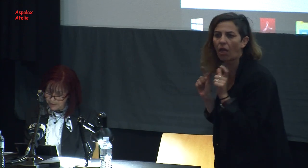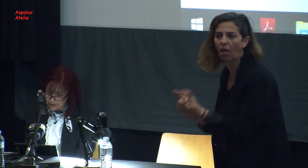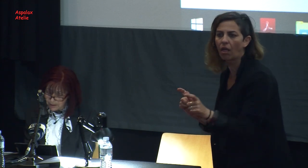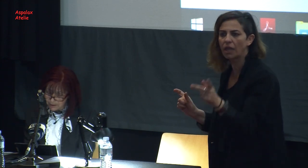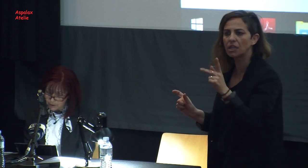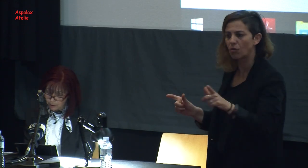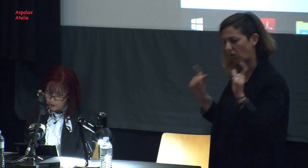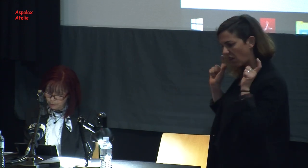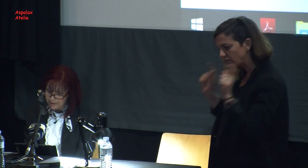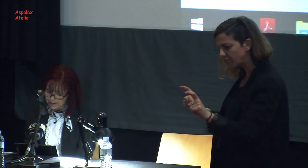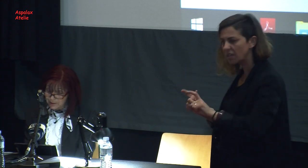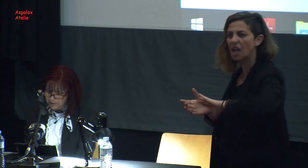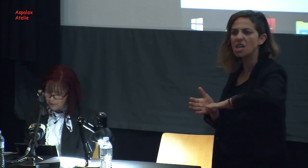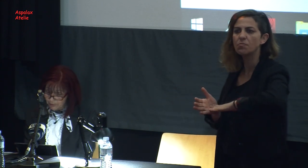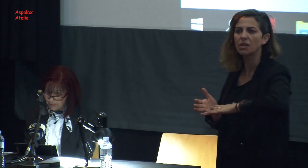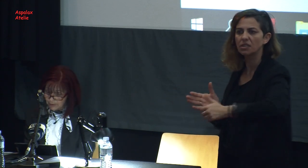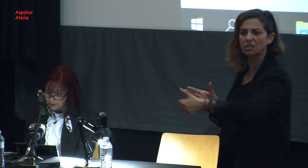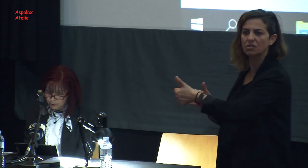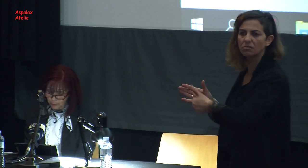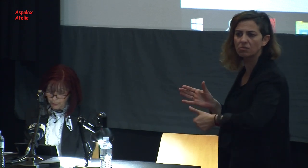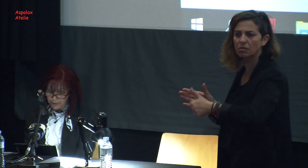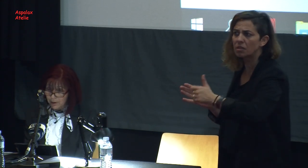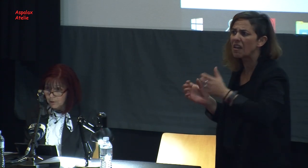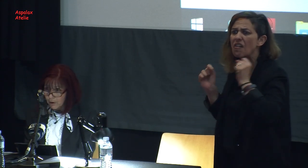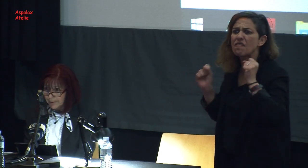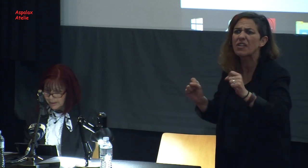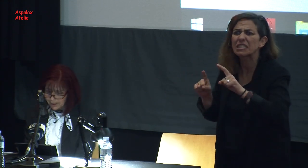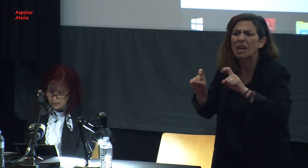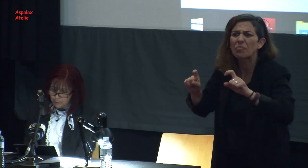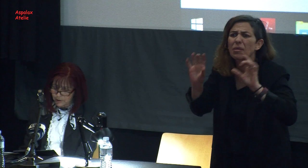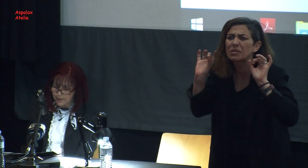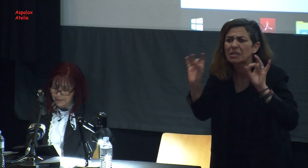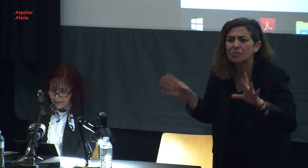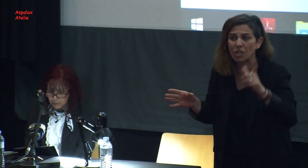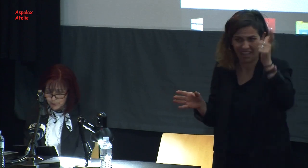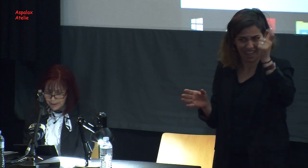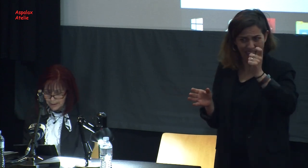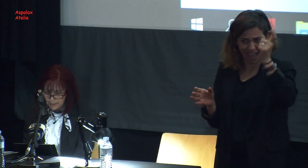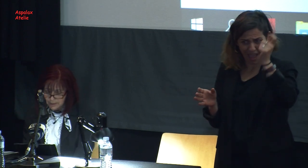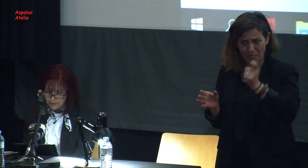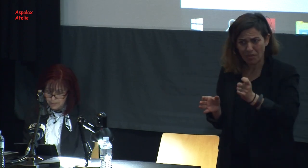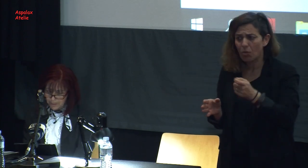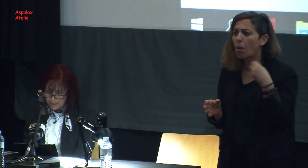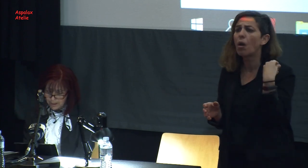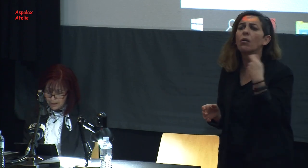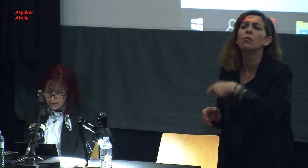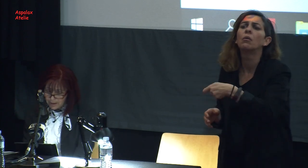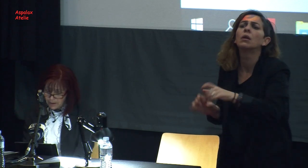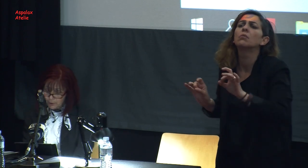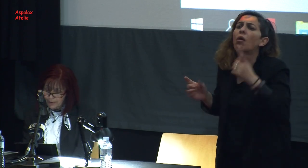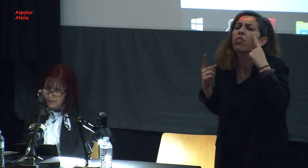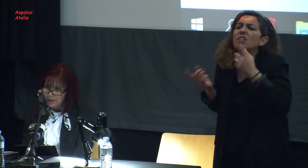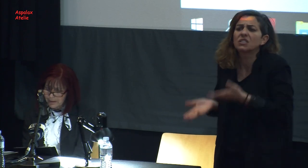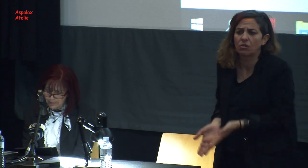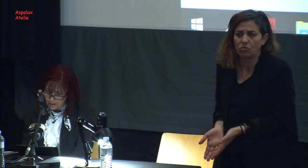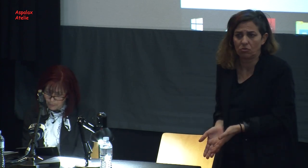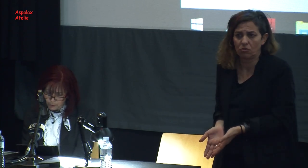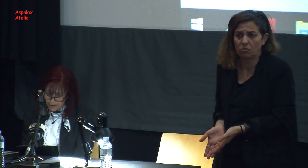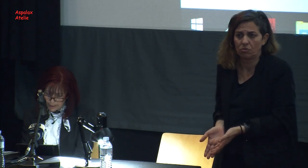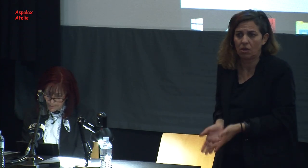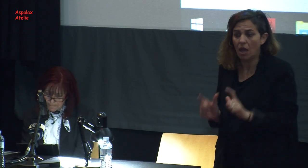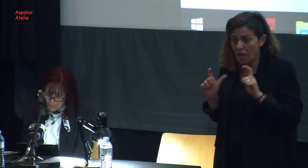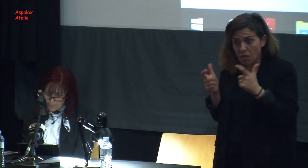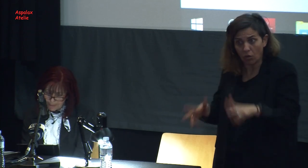κοινωνία και υπηρεσίες. Ούτε τα στοιχειώδη, το προνοιακό για να καλύψουν τις βασικές τους ανάγκες. Η οικογένεια αδυνατή